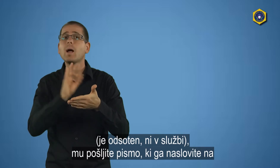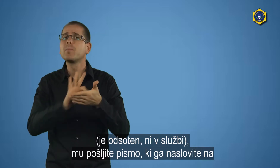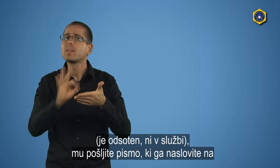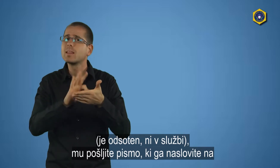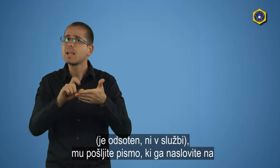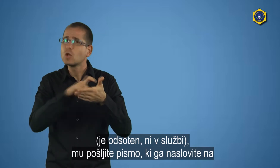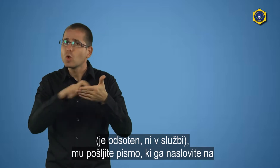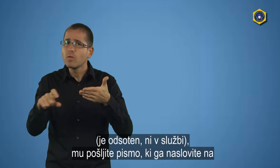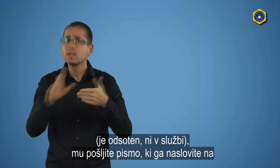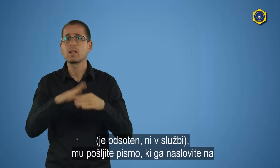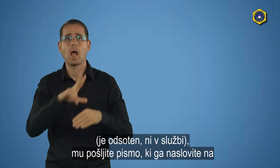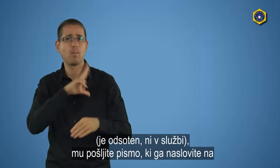policijsko postajo.